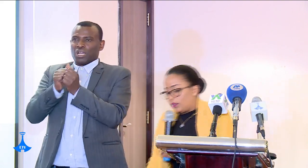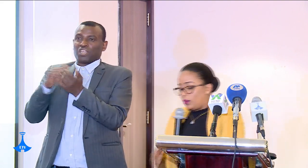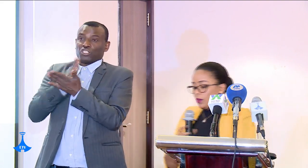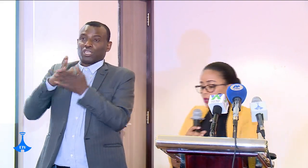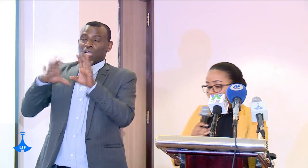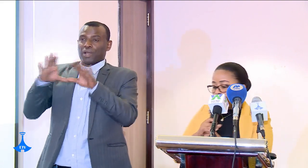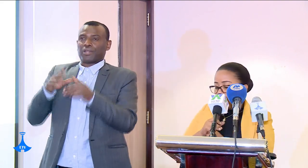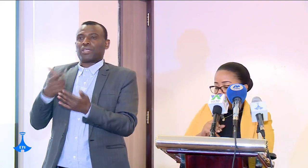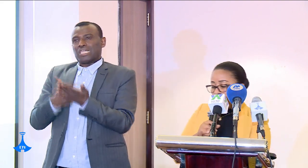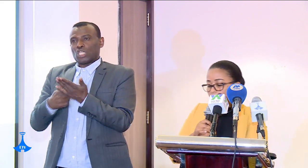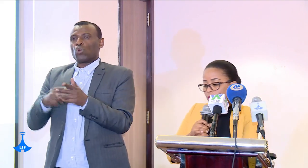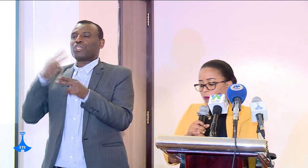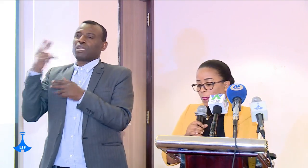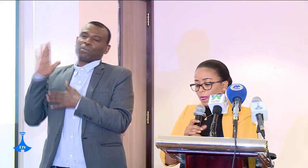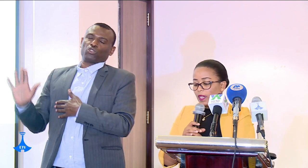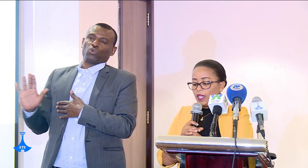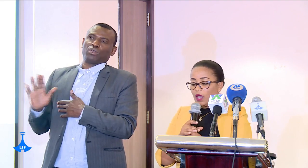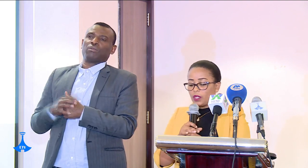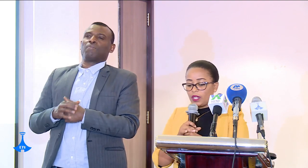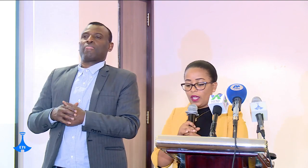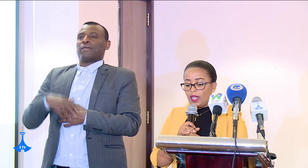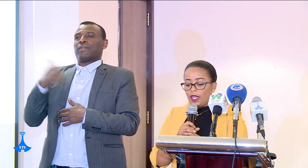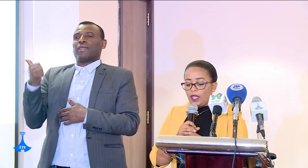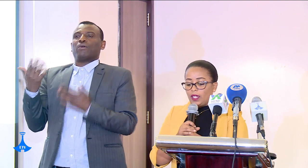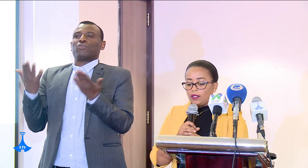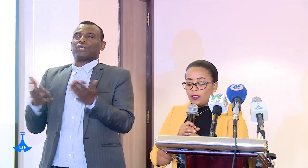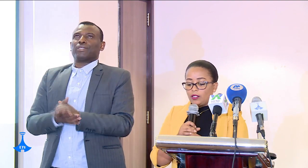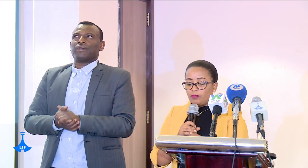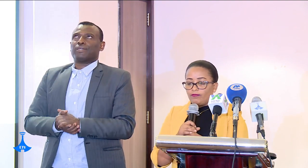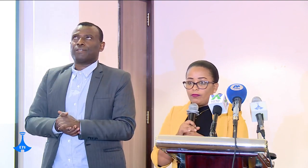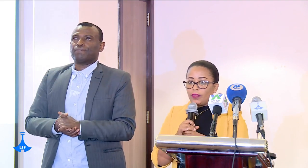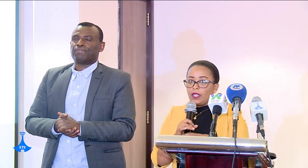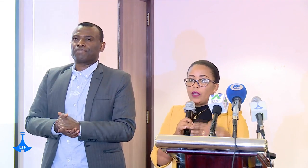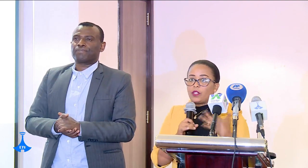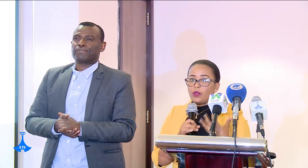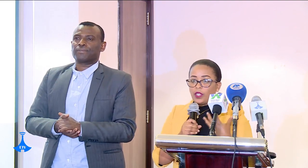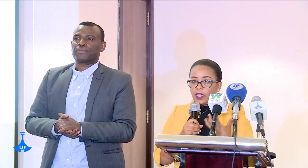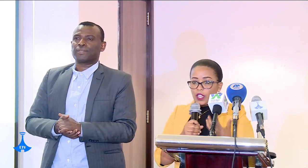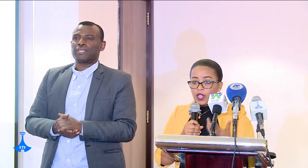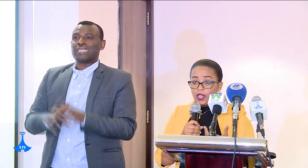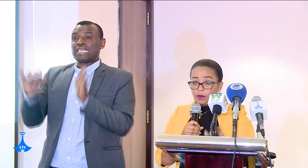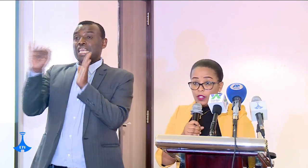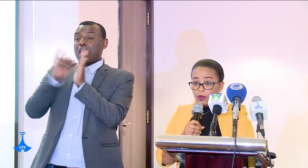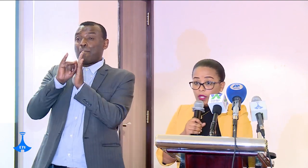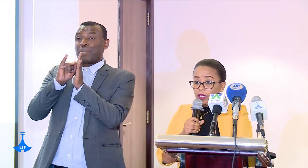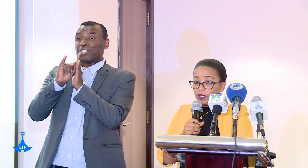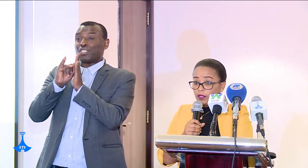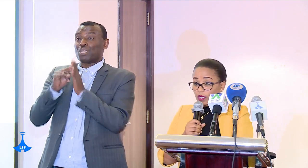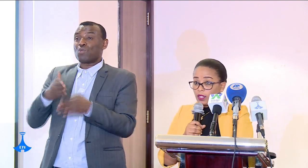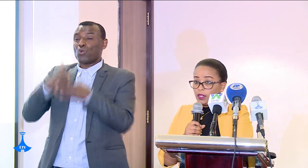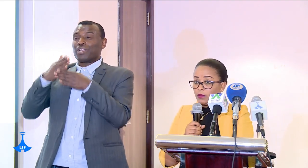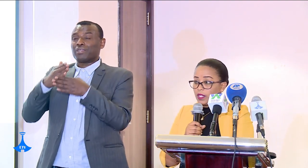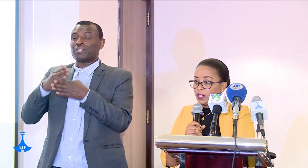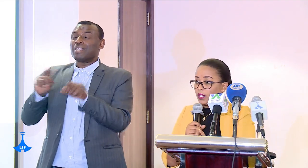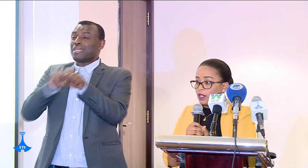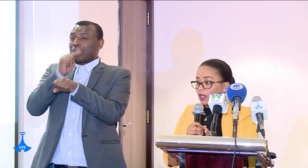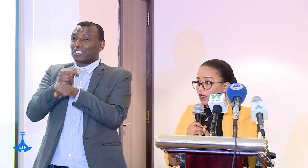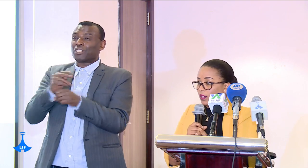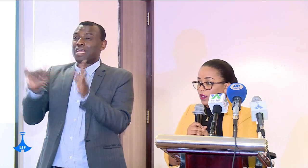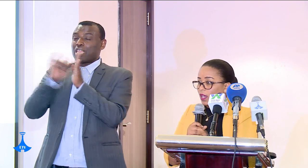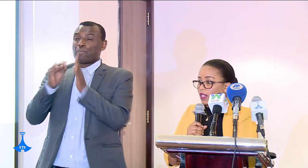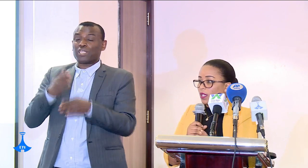لما هبلو إيدك ما جوا لينا هم غري image building national image building تلك